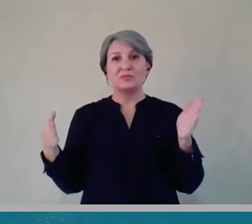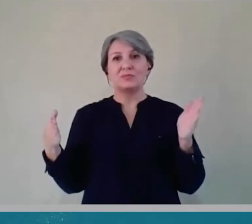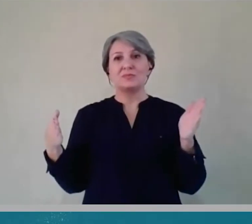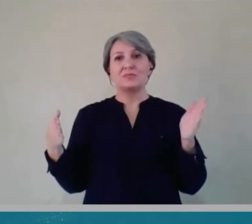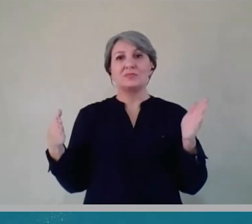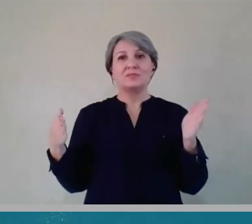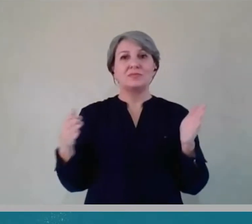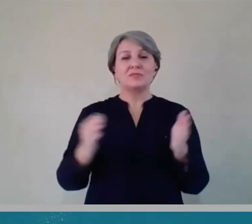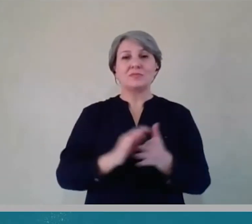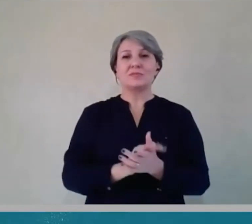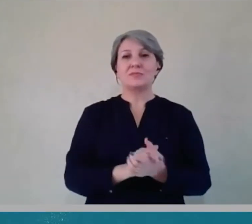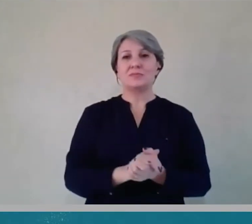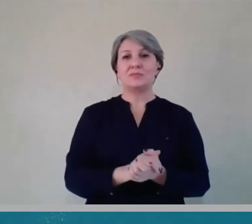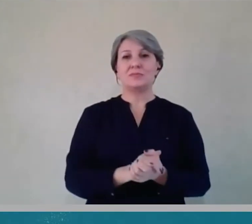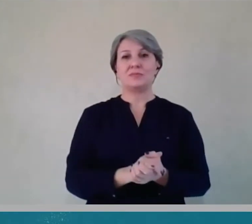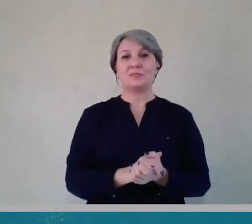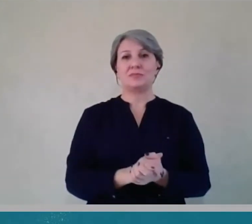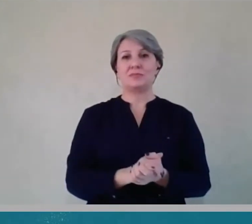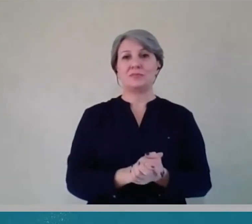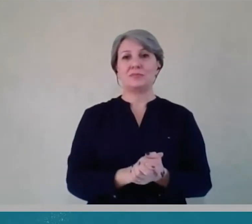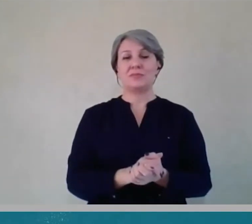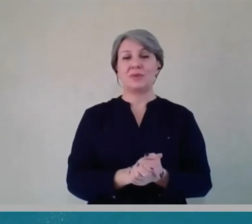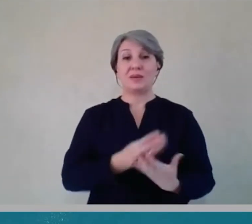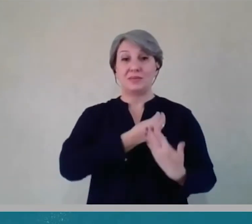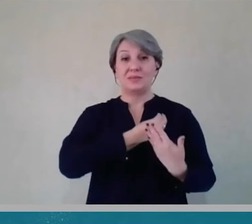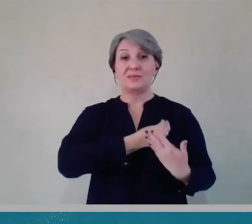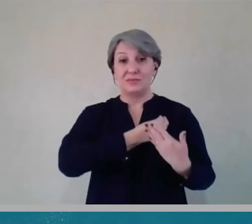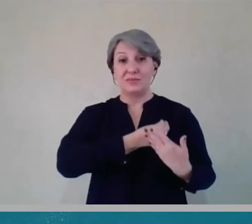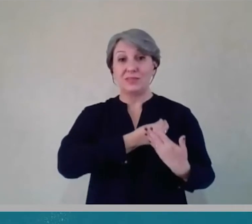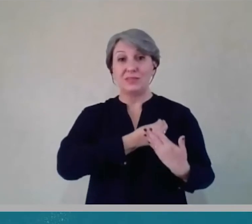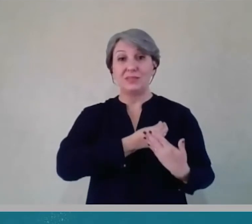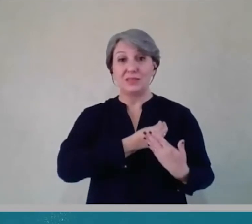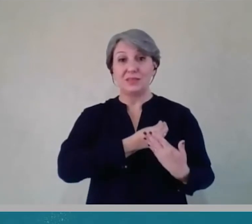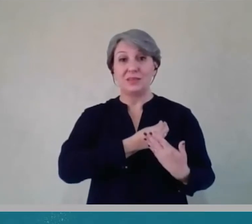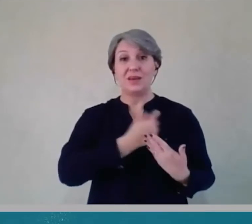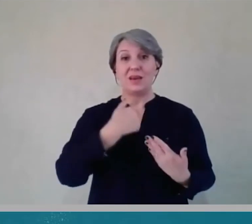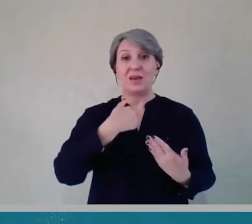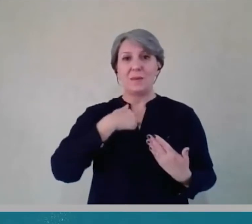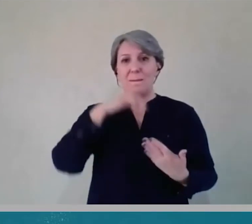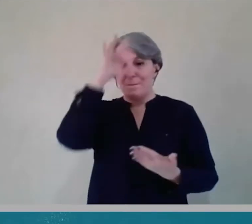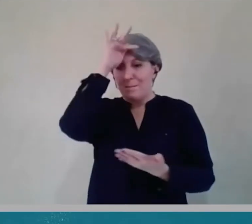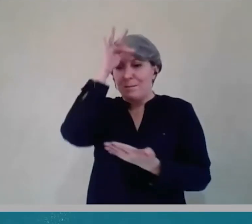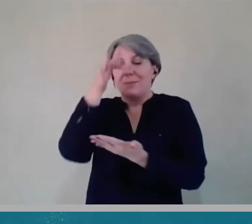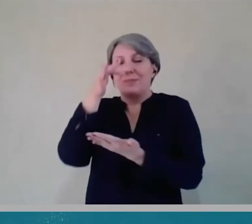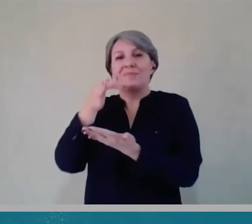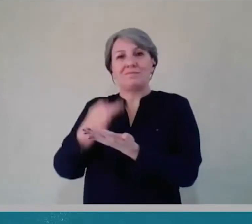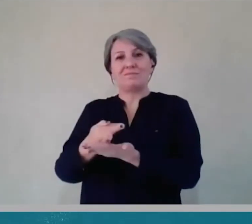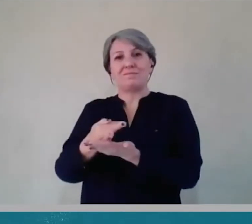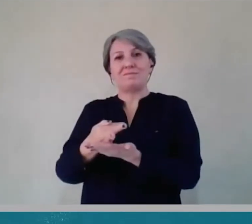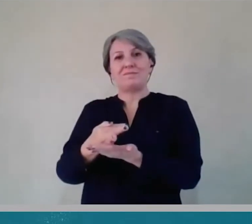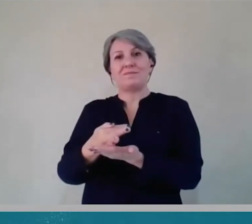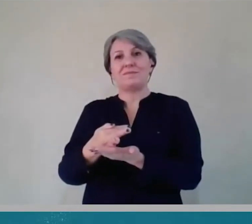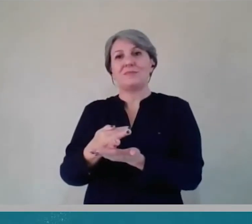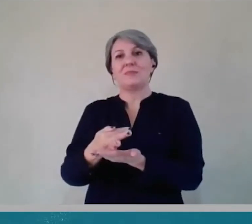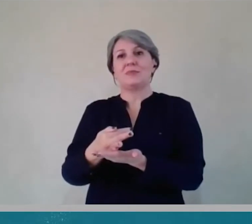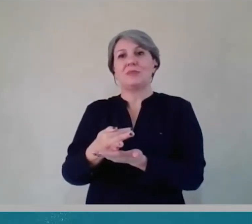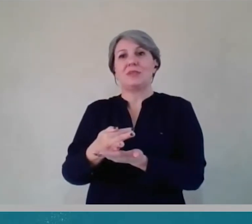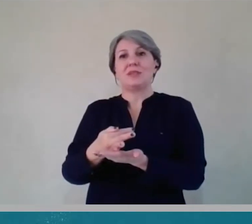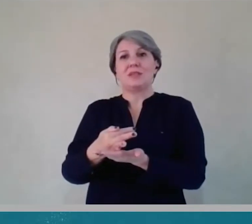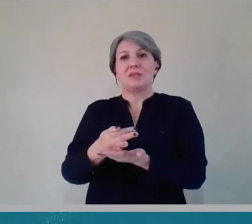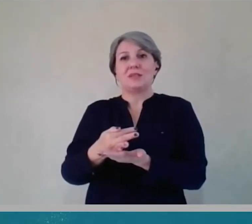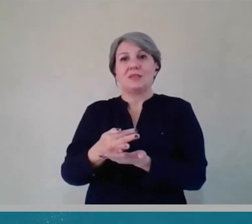irmãos, essa vida que eu vivo pela fé, essa vida divina, vai me fazer viver uma vida